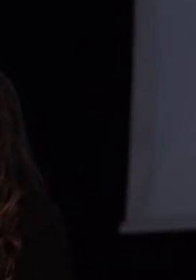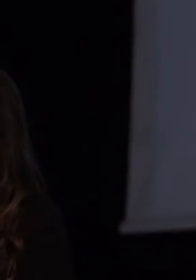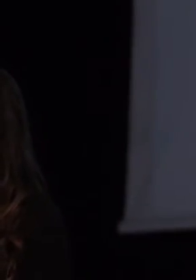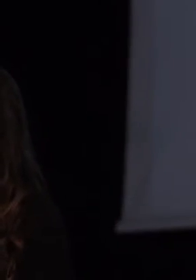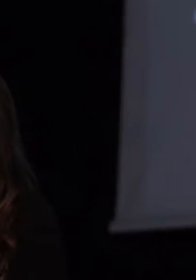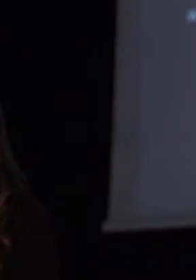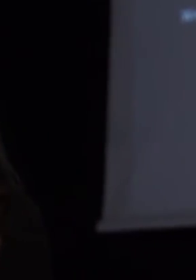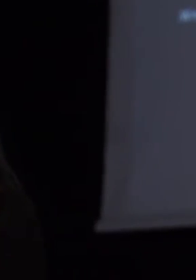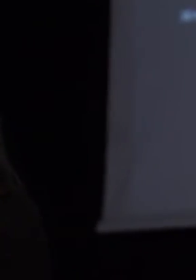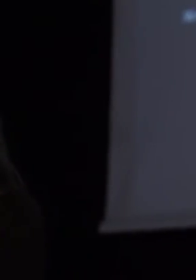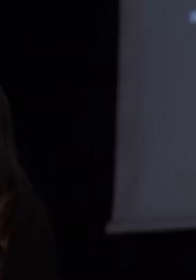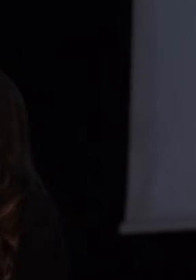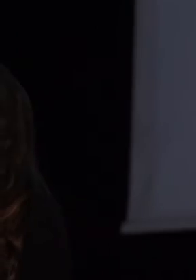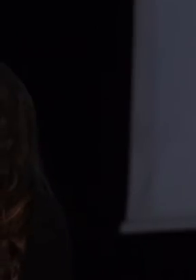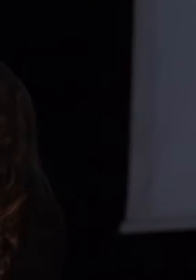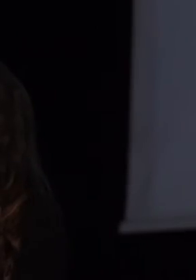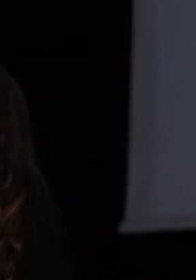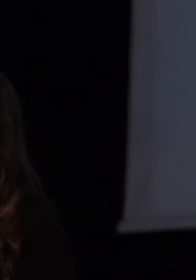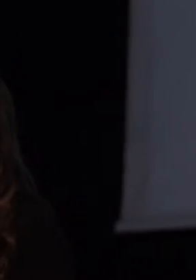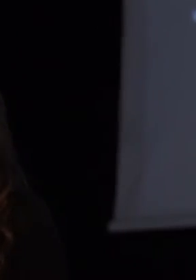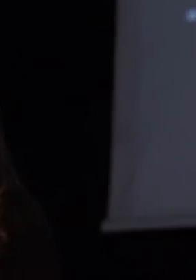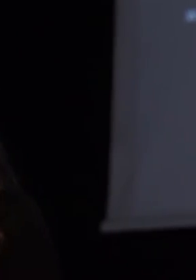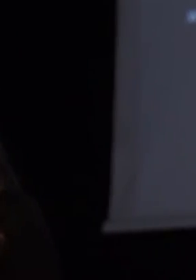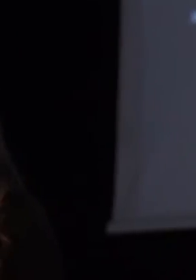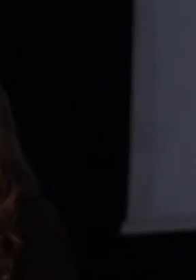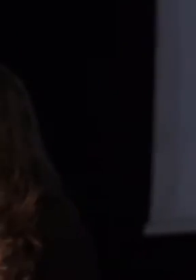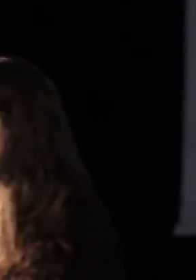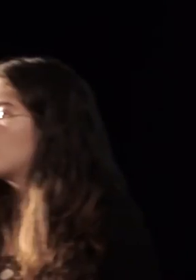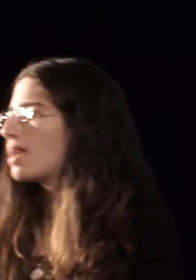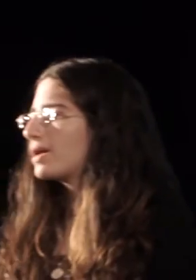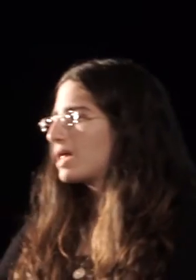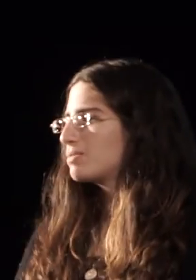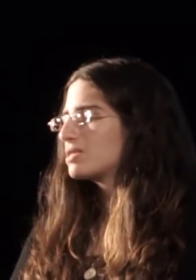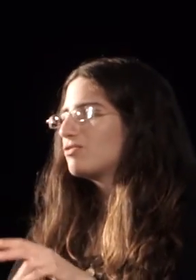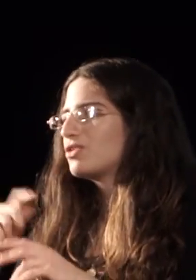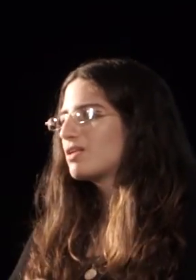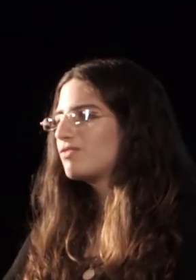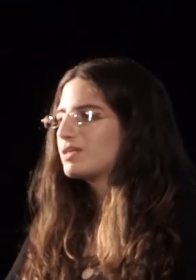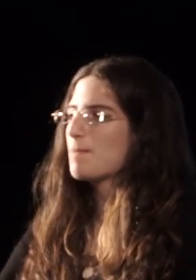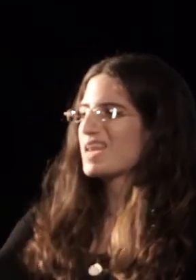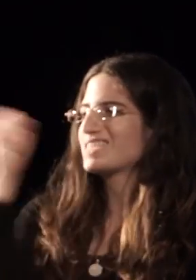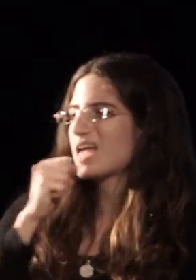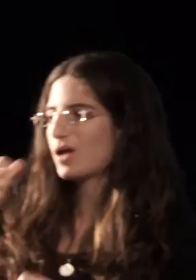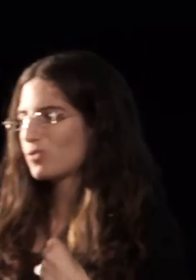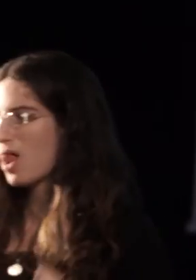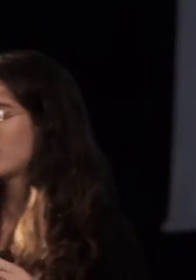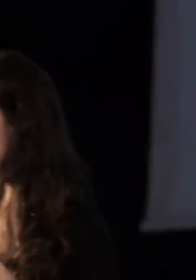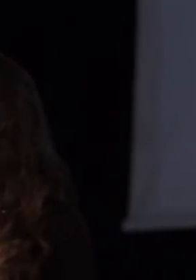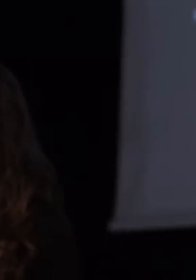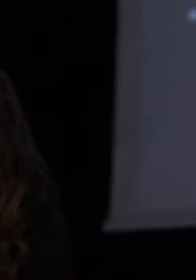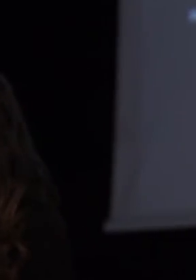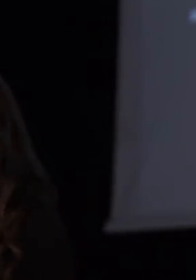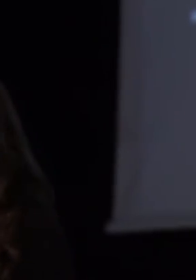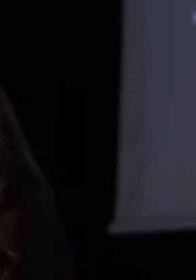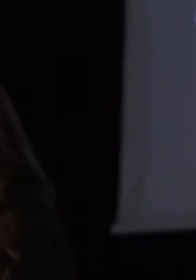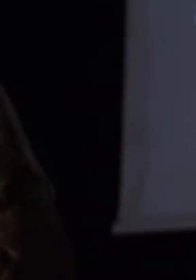מצב שהוא פשוט לא שווה. אז אם אנחנו רוצים להגיע למצב שדוד מנצח את גוליאת איכשהו, אנחנו